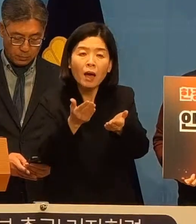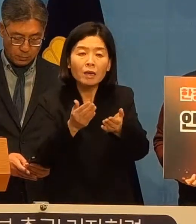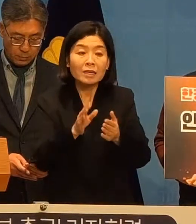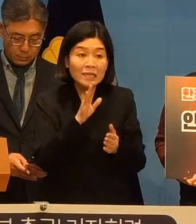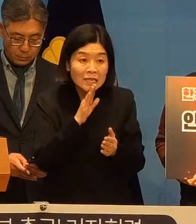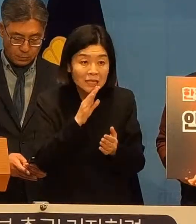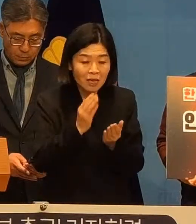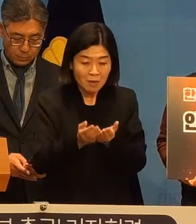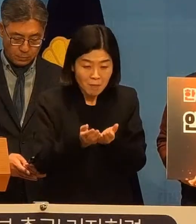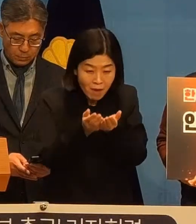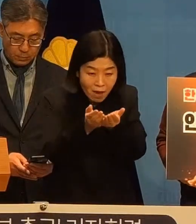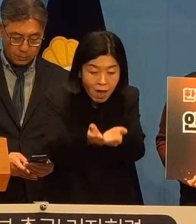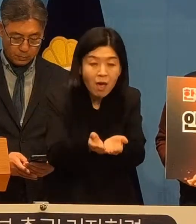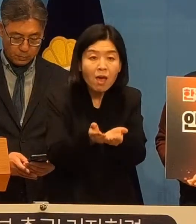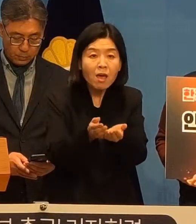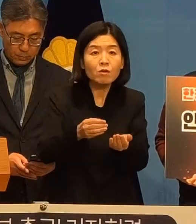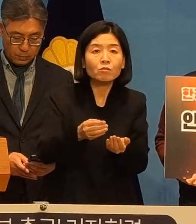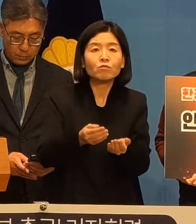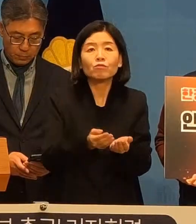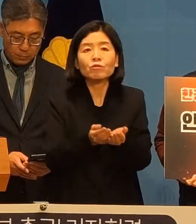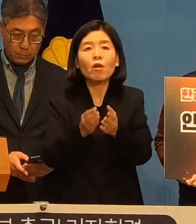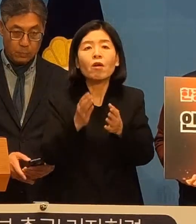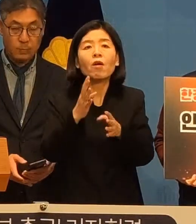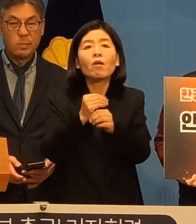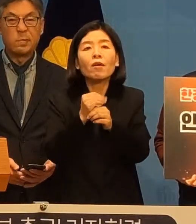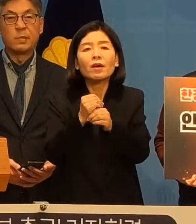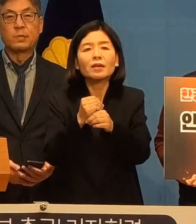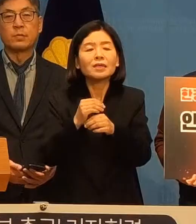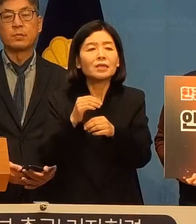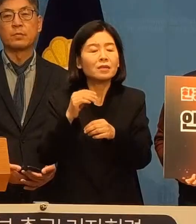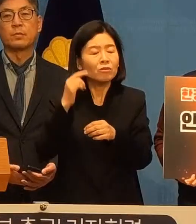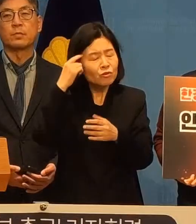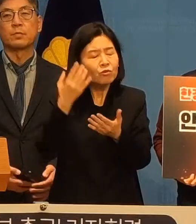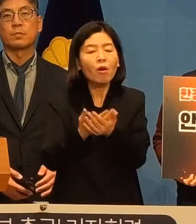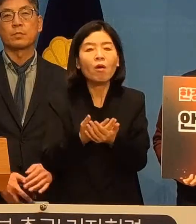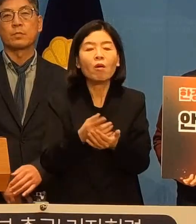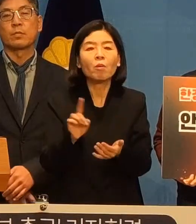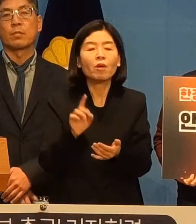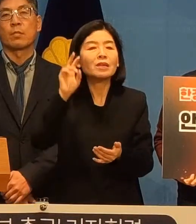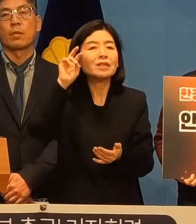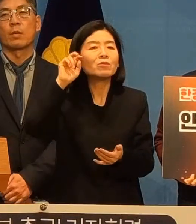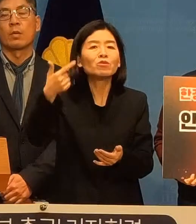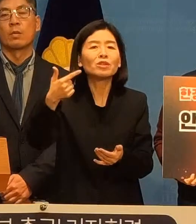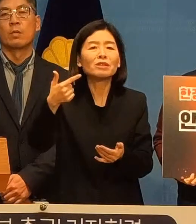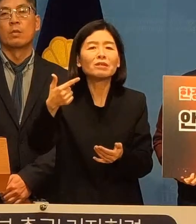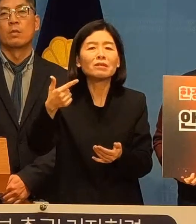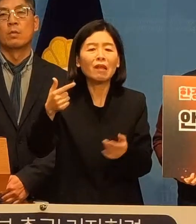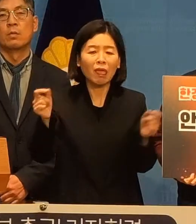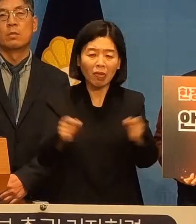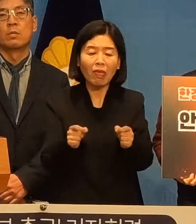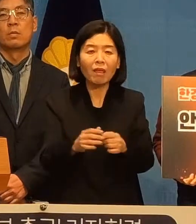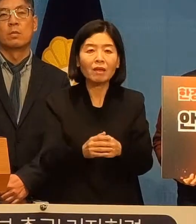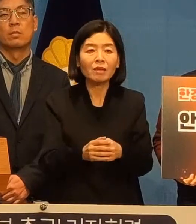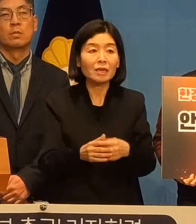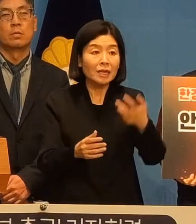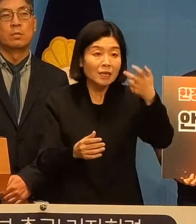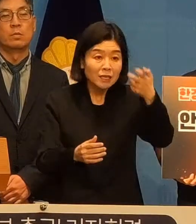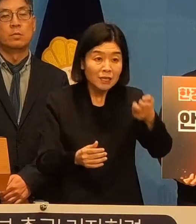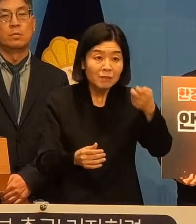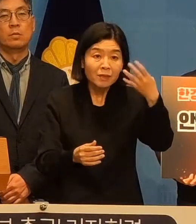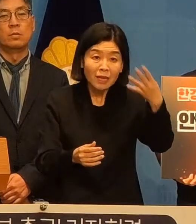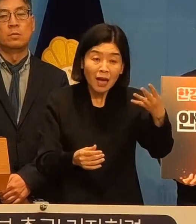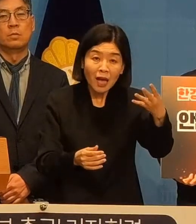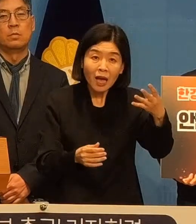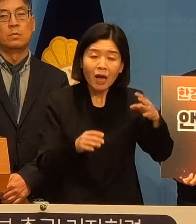운행한 날짜는 충격적이게도 26일에 불과하다고 합니다. 그러니까 74일 동안 운행이 멈춰져 있었던